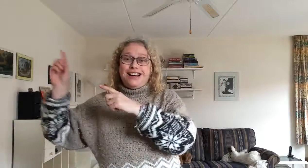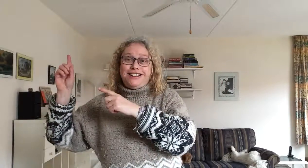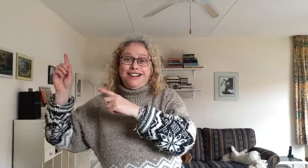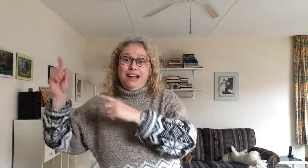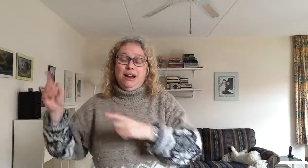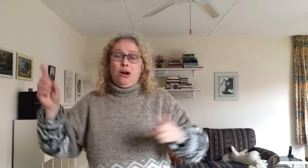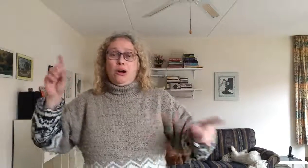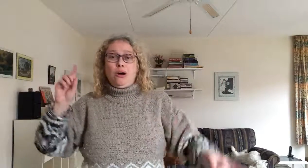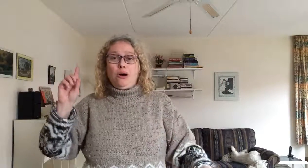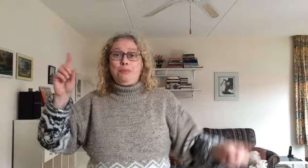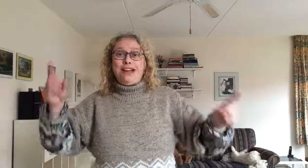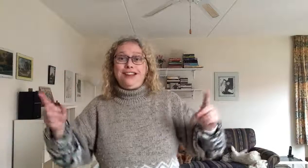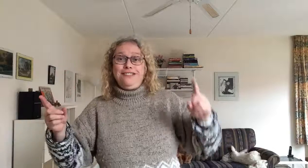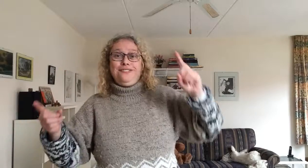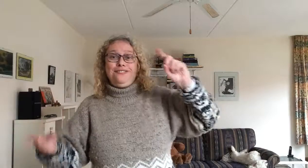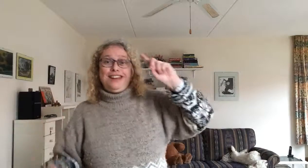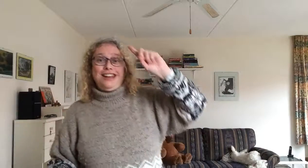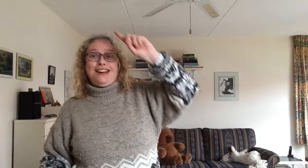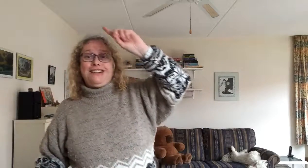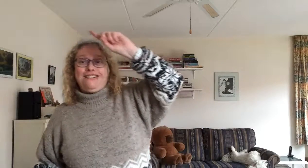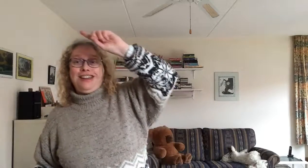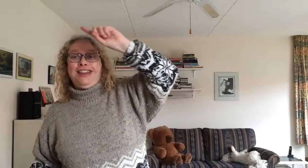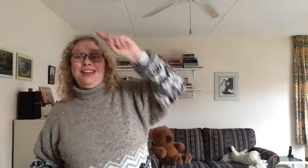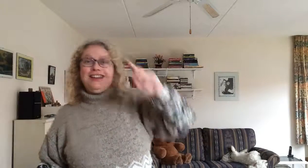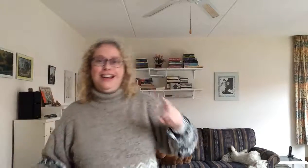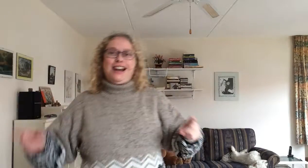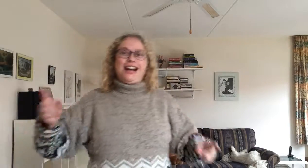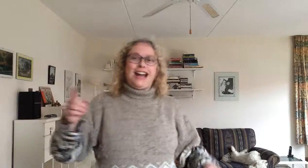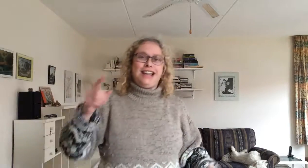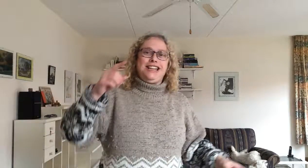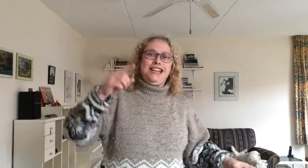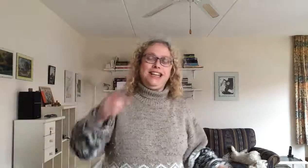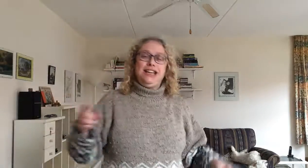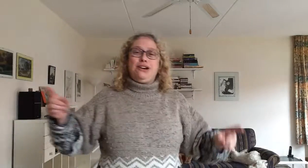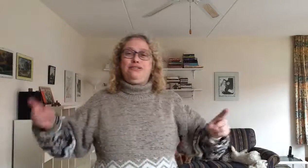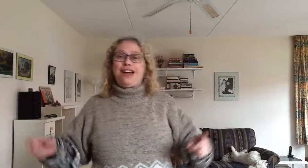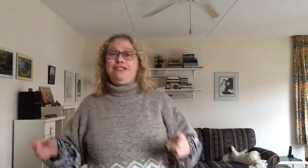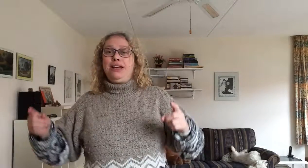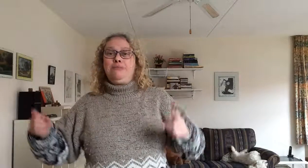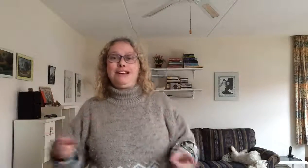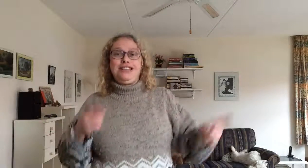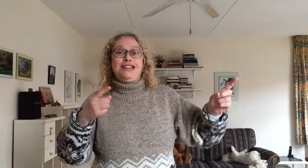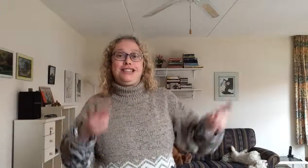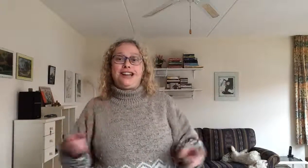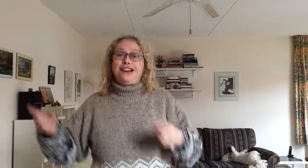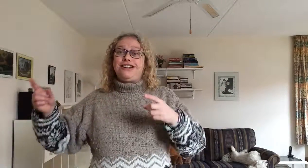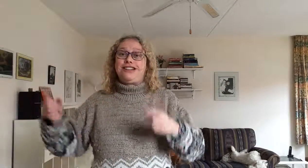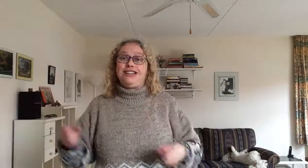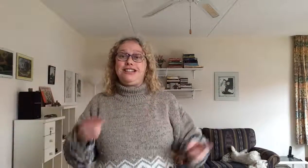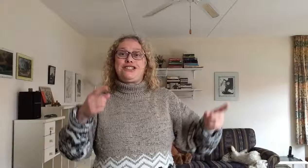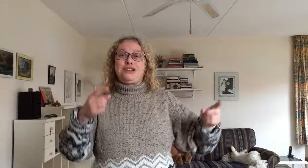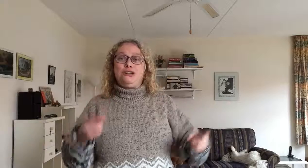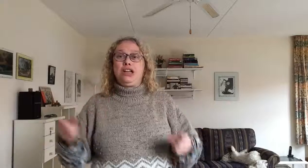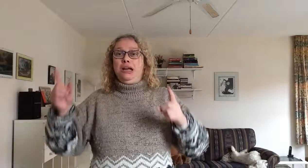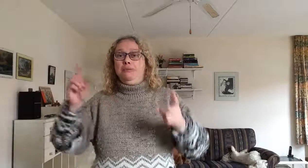helemaal. Op NPO Radio 5 met je dag is goed.